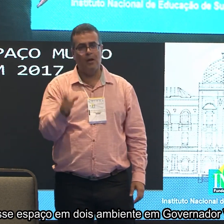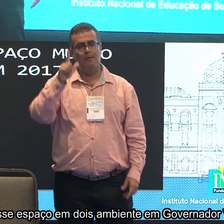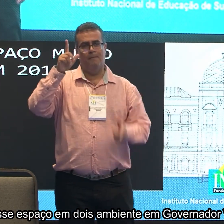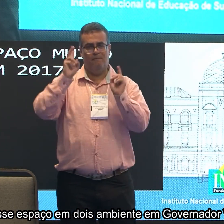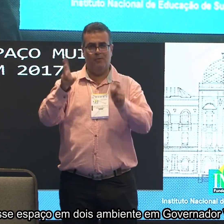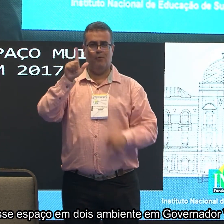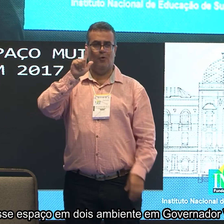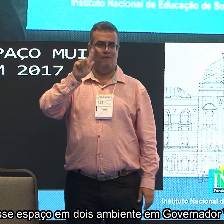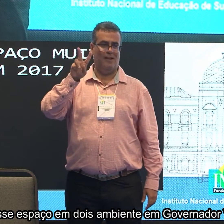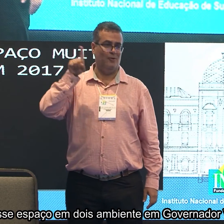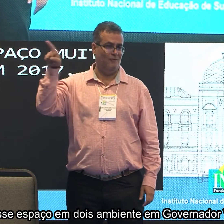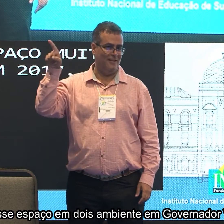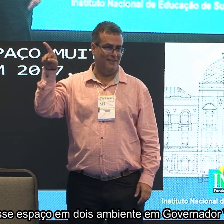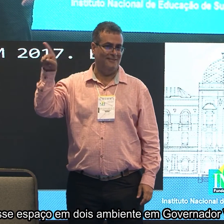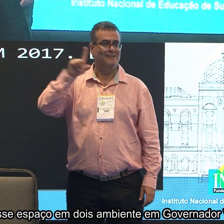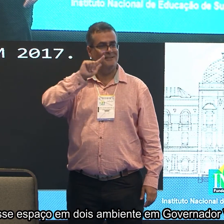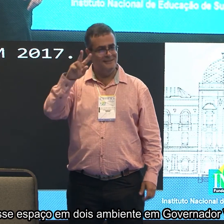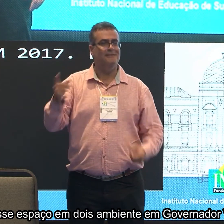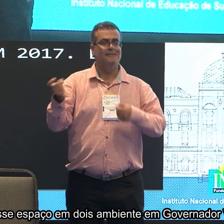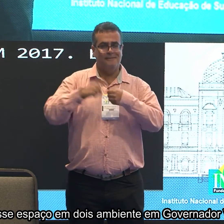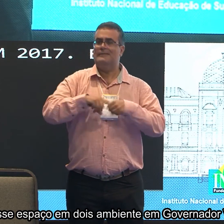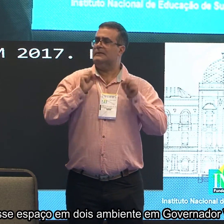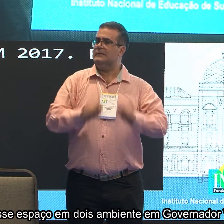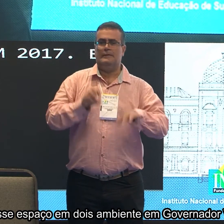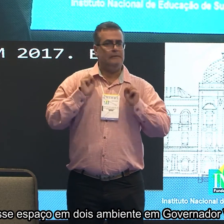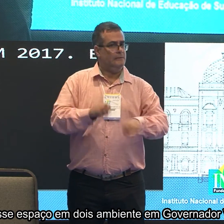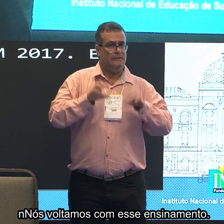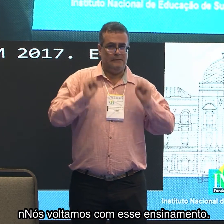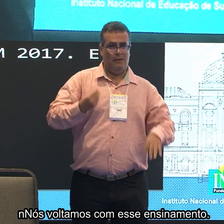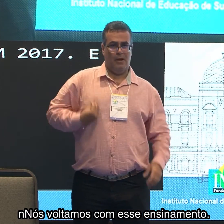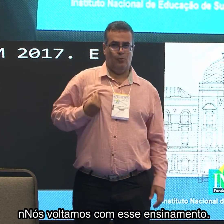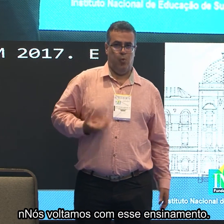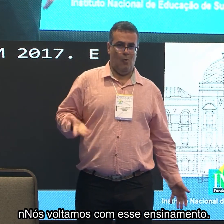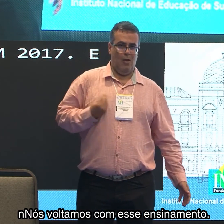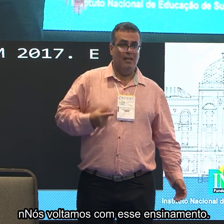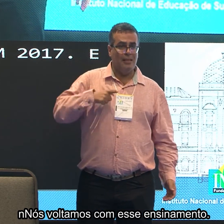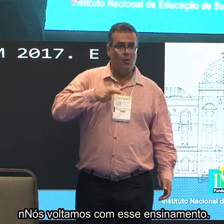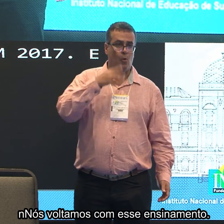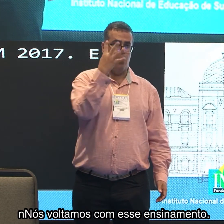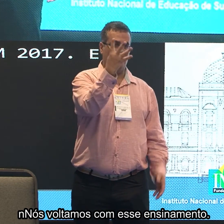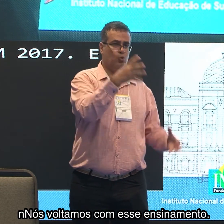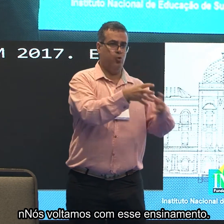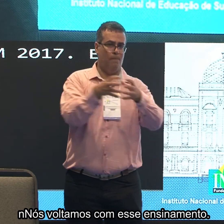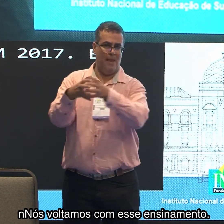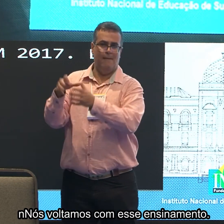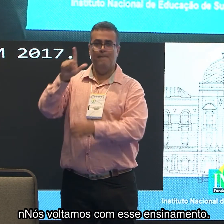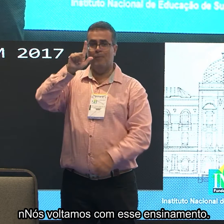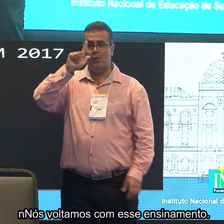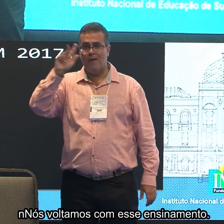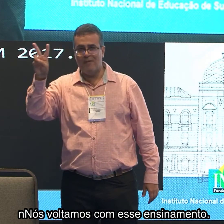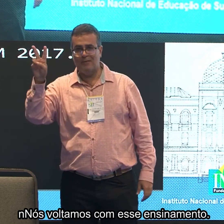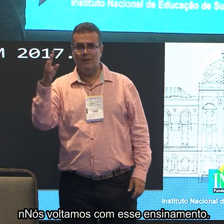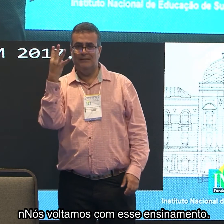em 2 ambientes. Fizemos esse espaço em 2 ambientes. Em Governador Valadares, nós voltamos também com esse